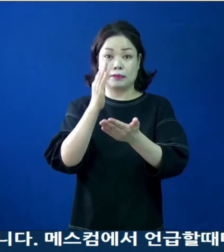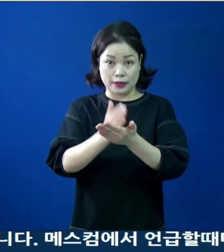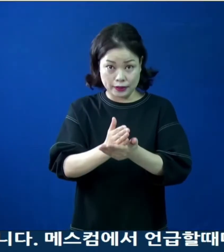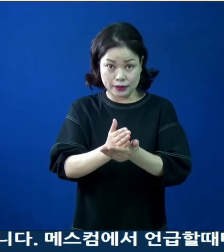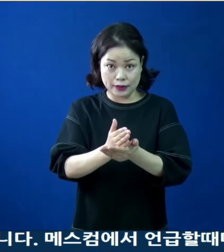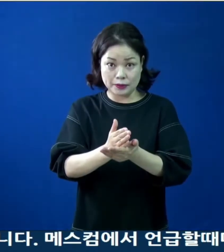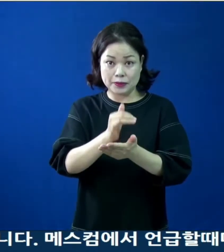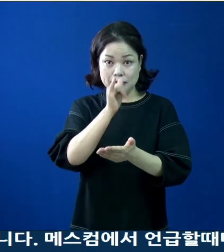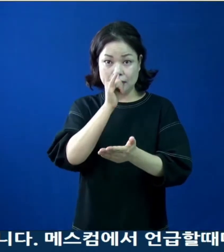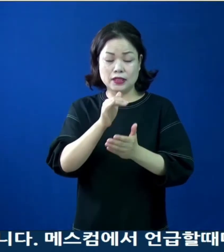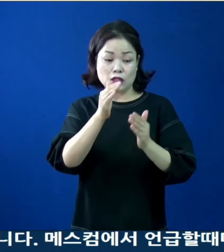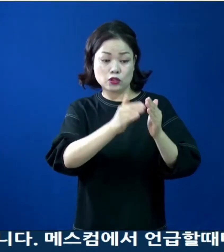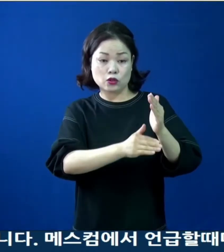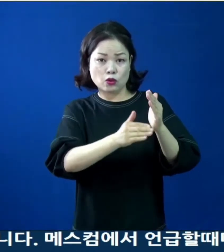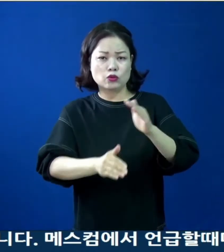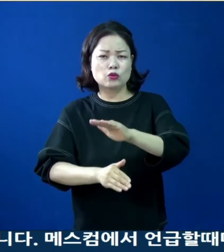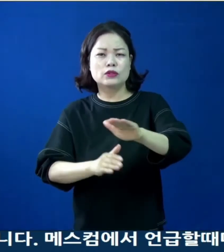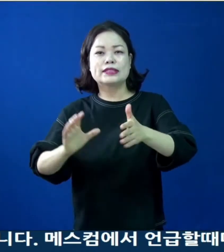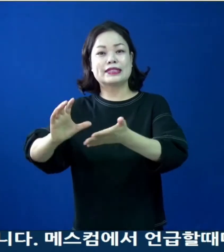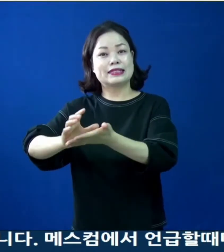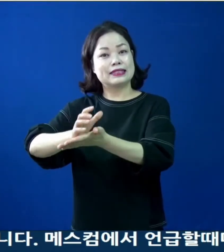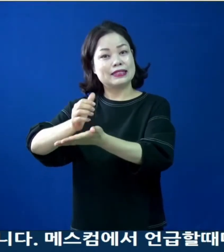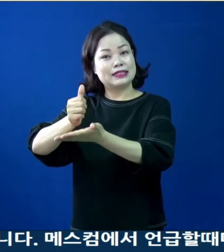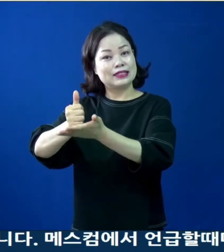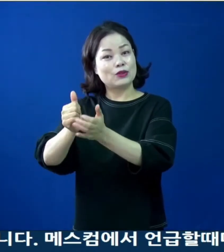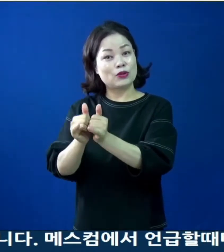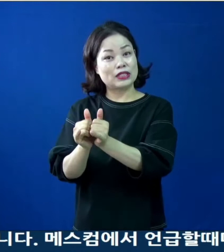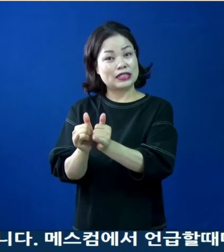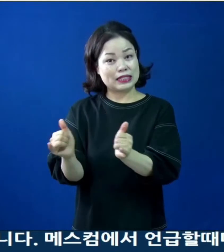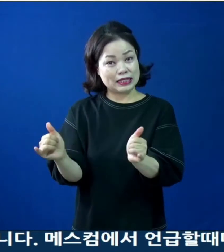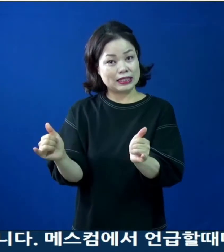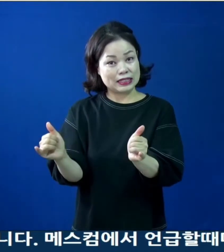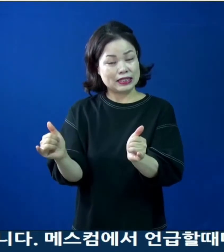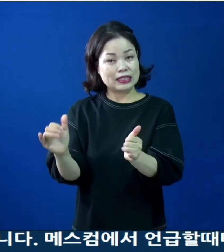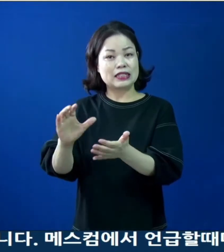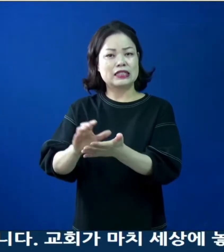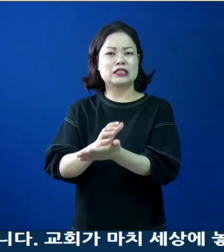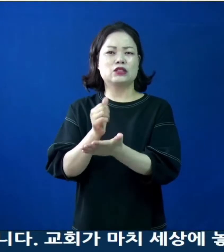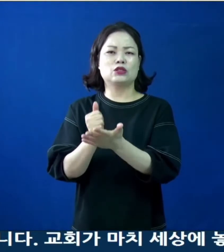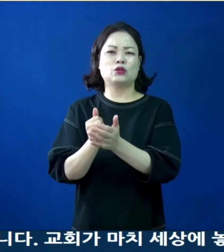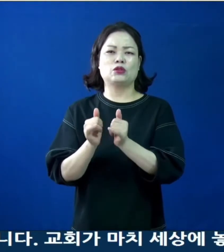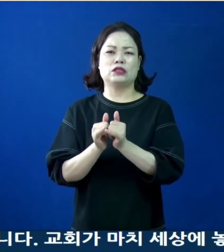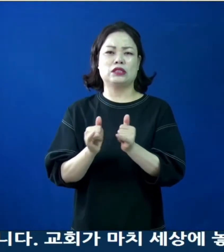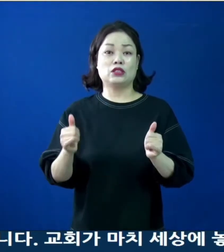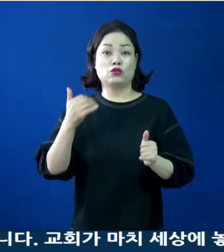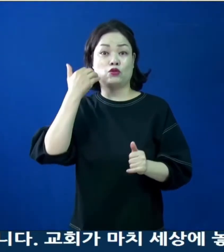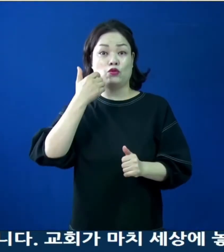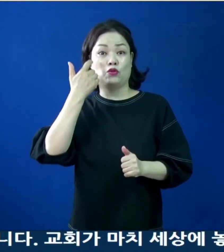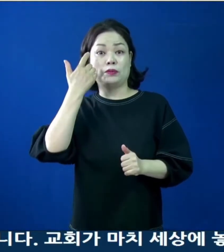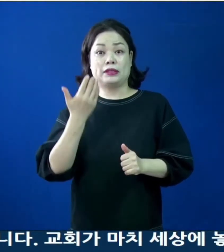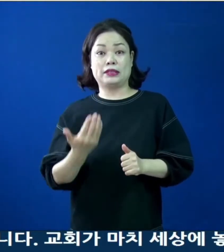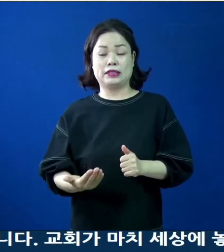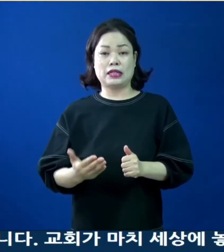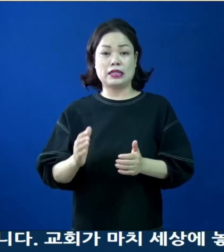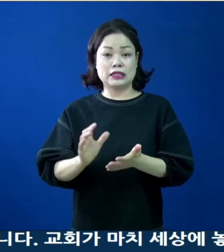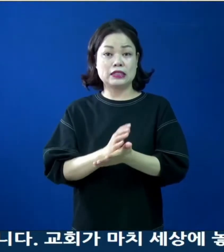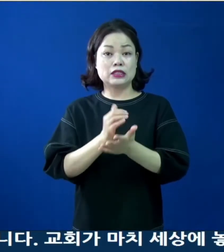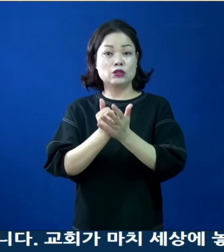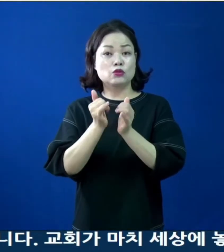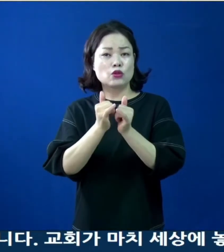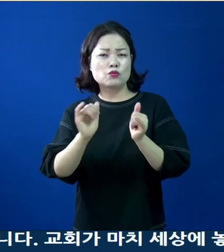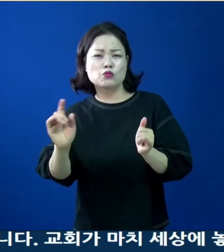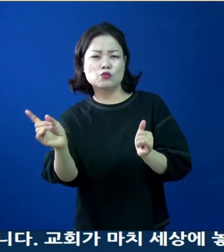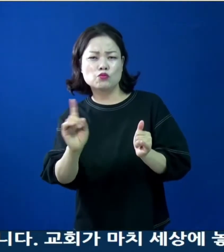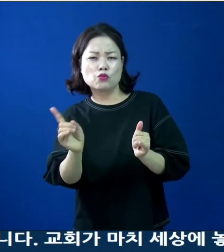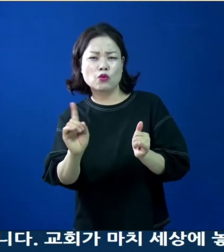있습니다. 성도님들, 우리는 그리스도인입니다. 그리스도인은 누구입니까? 그리스도인은